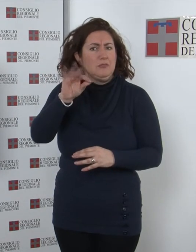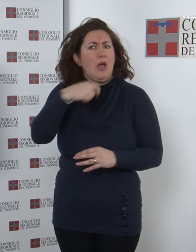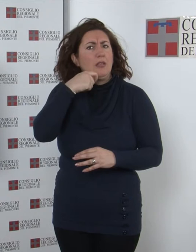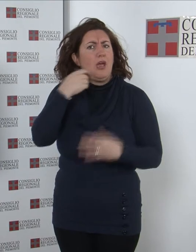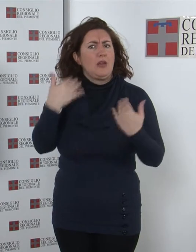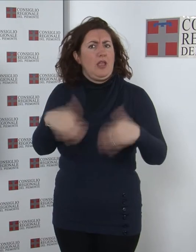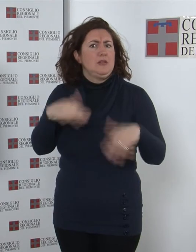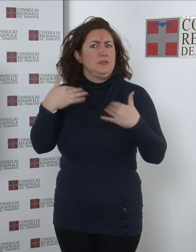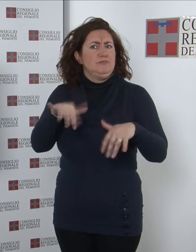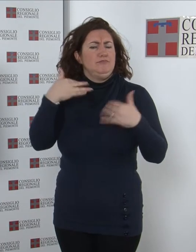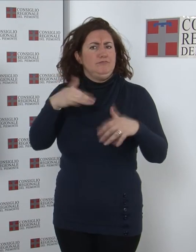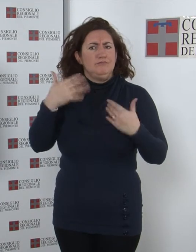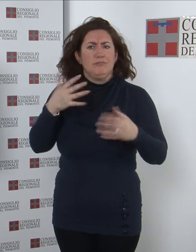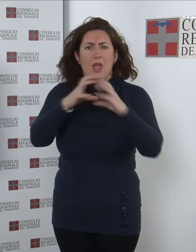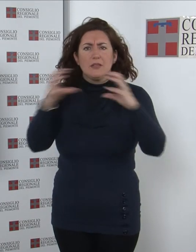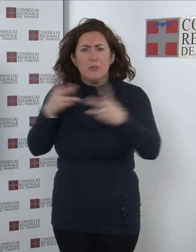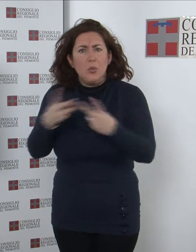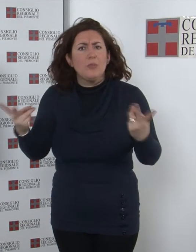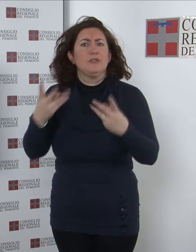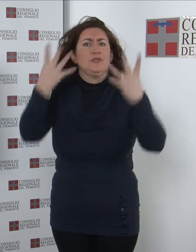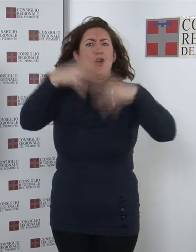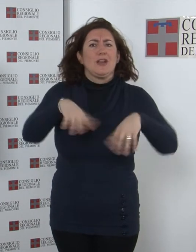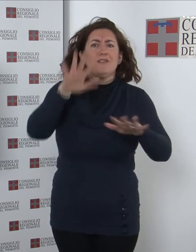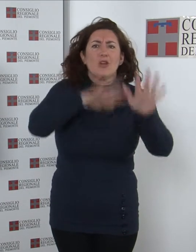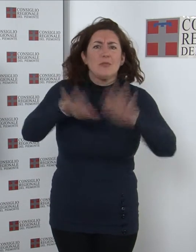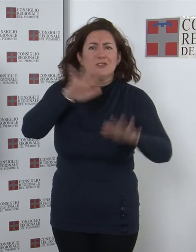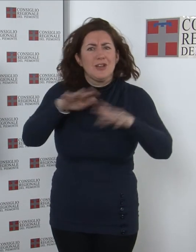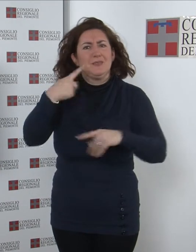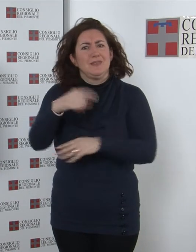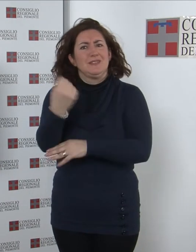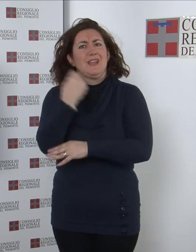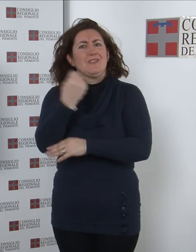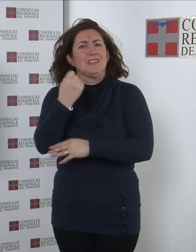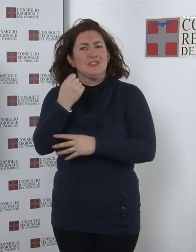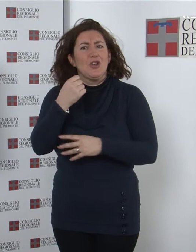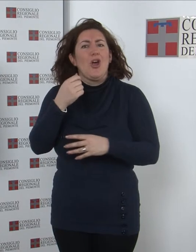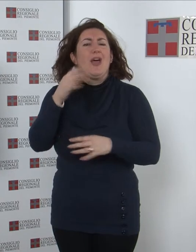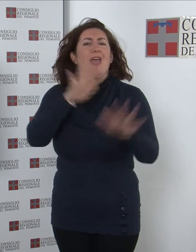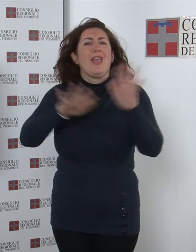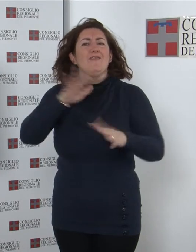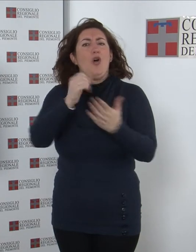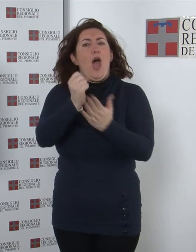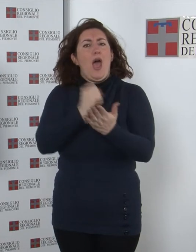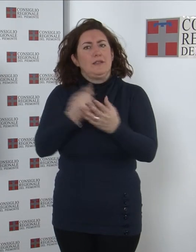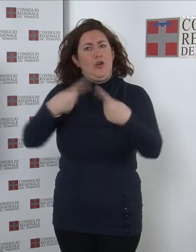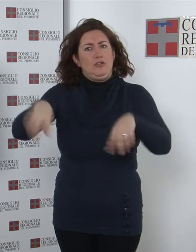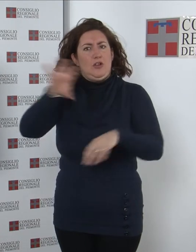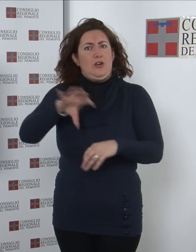enti pubblici e organi di informazione per il servizio info atti del consiglio regionale un modo veloce per essere informati via mail su